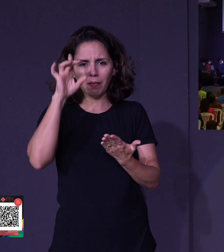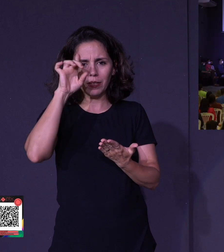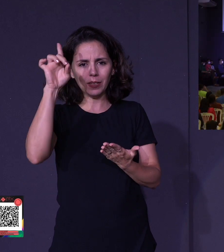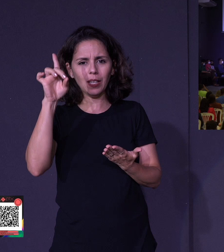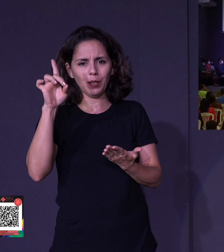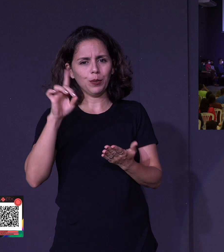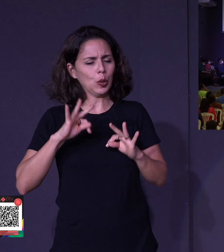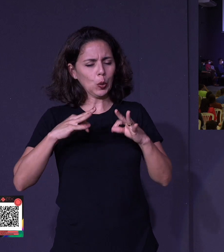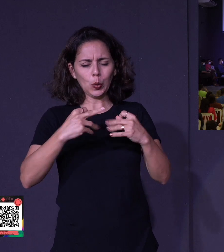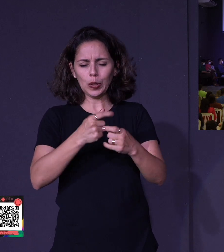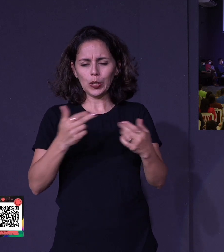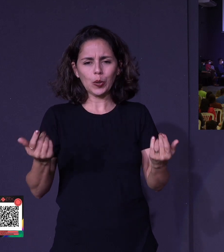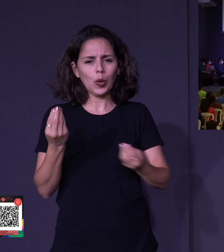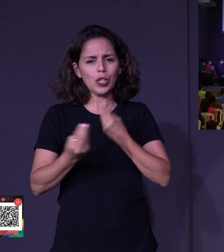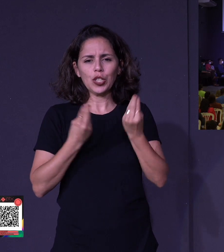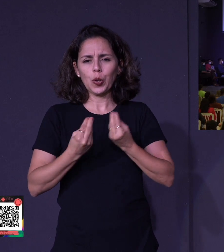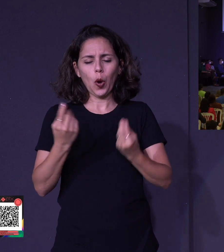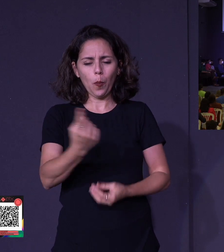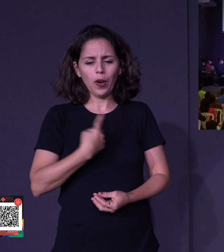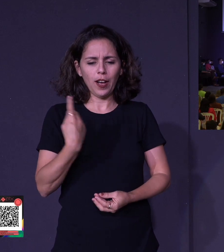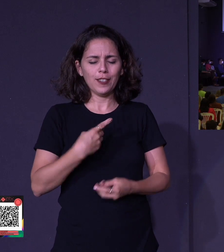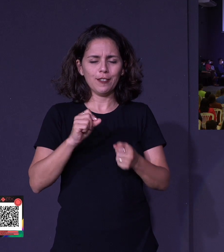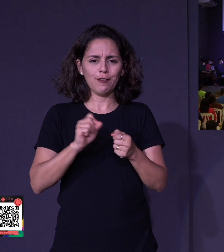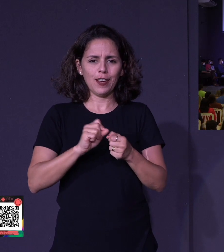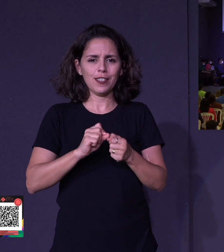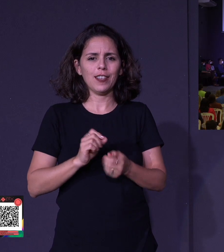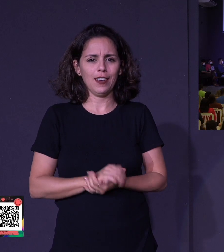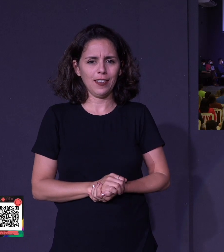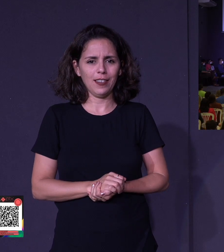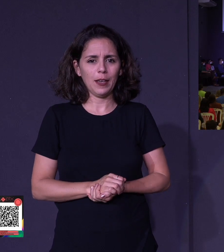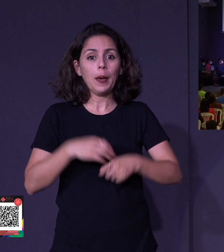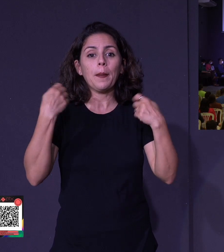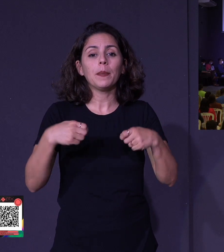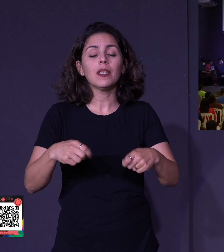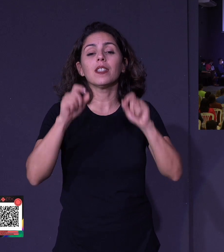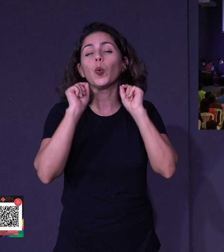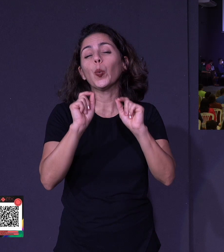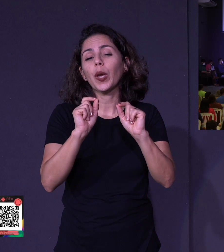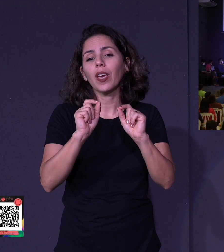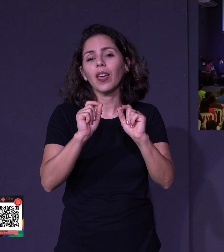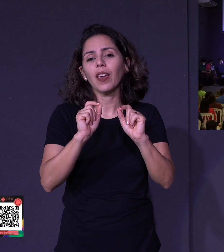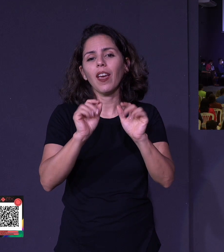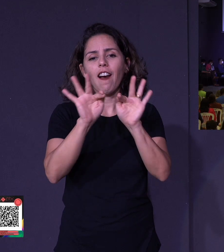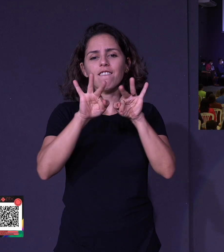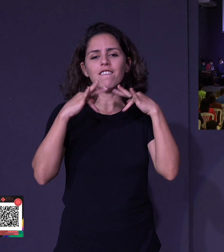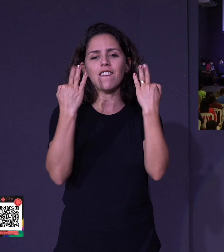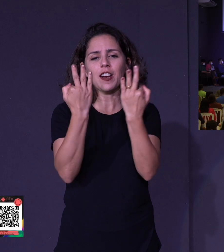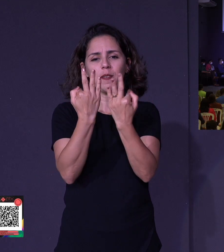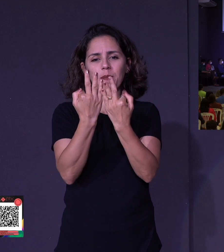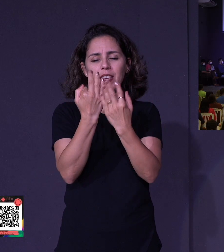simples. É ter uma família firmada na rocha, que é Cristo